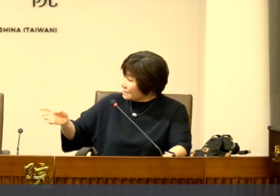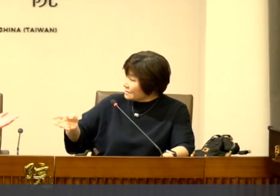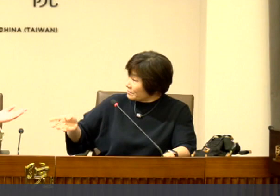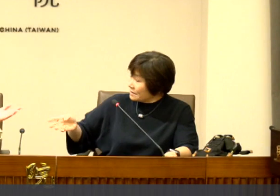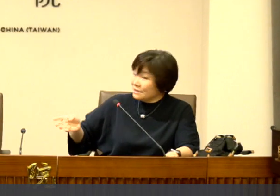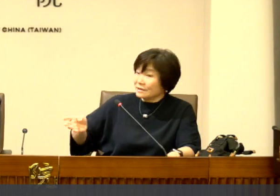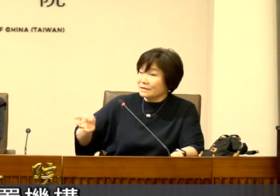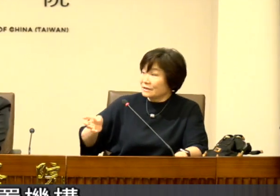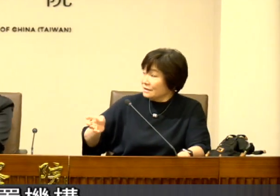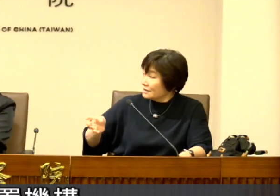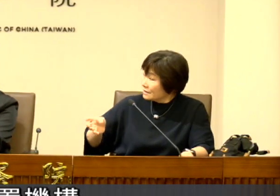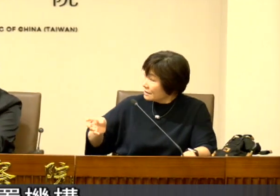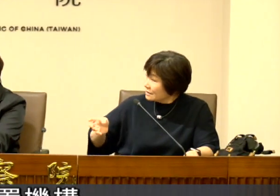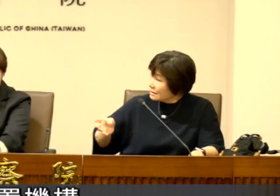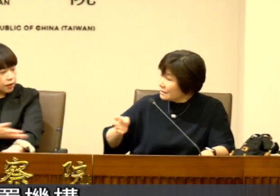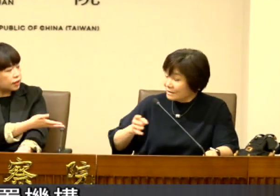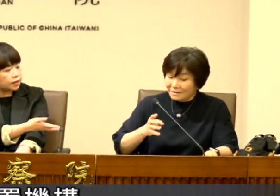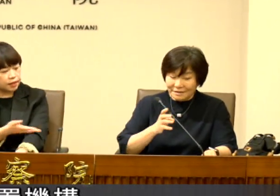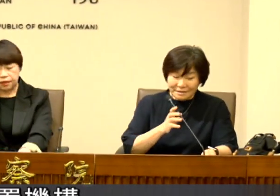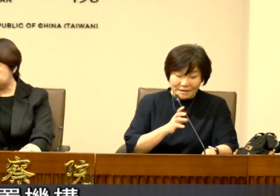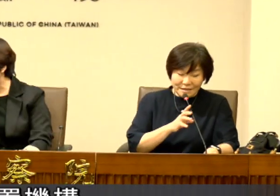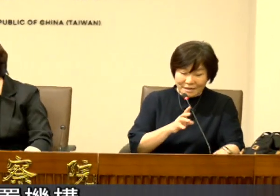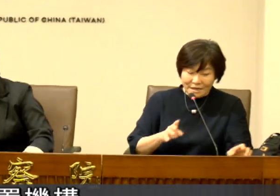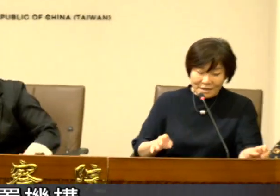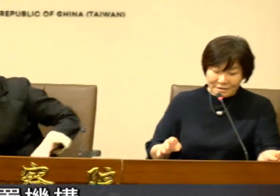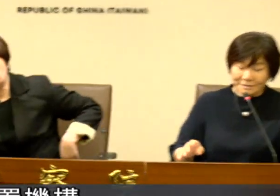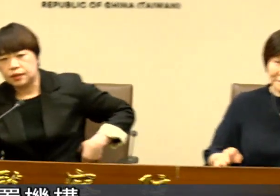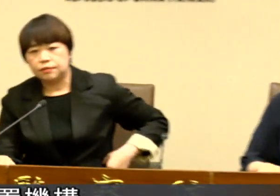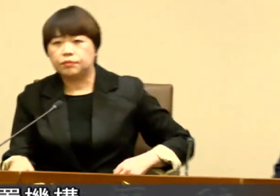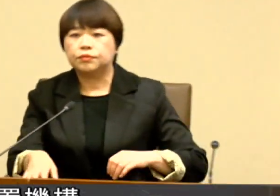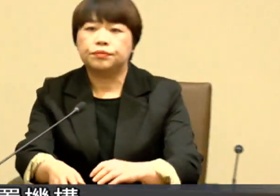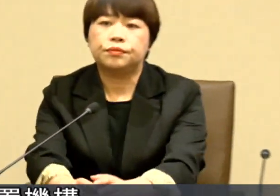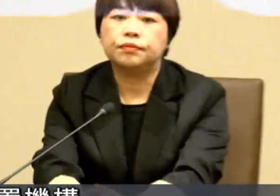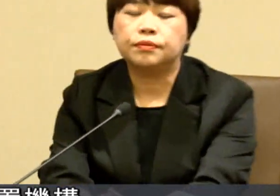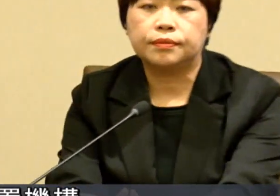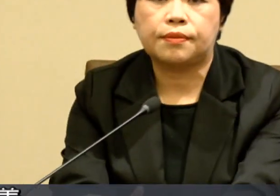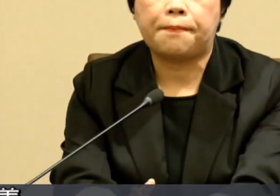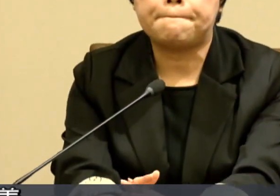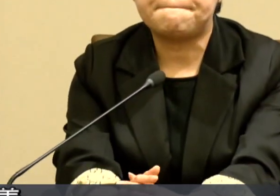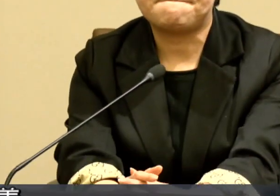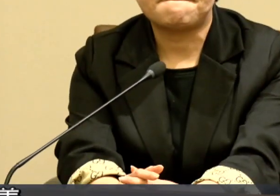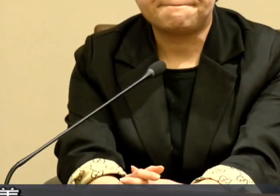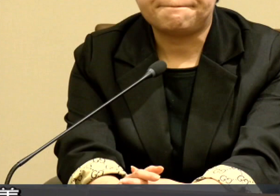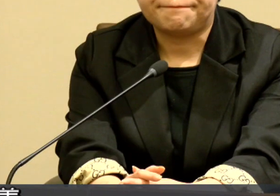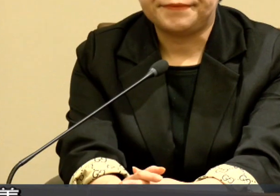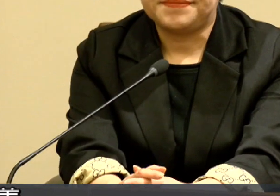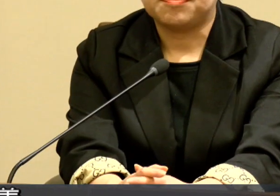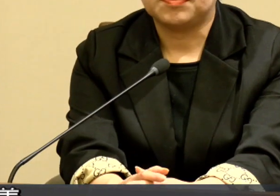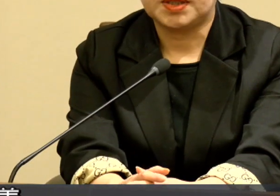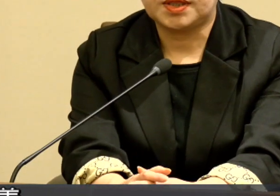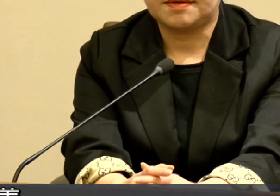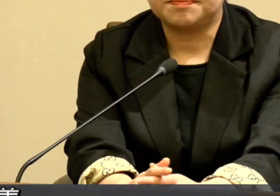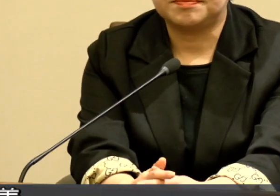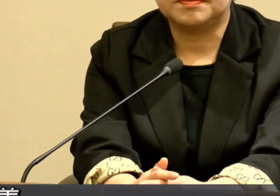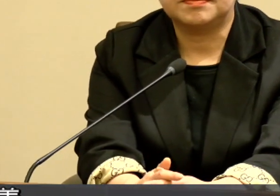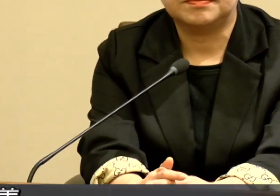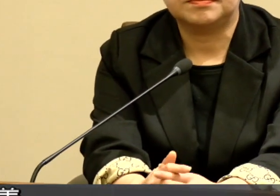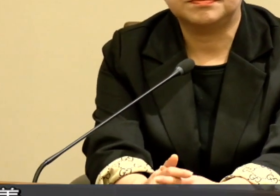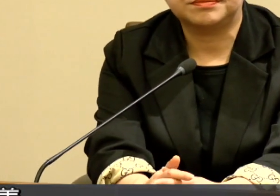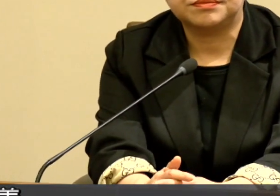台东县某儿少安置机构109年发生性侵事件，遭监院纠正没改善，还让不当对待儿少的工作人员